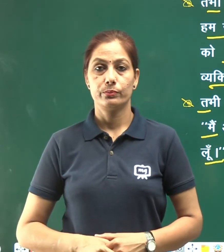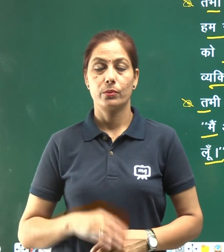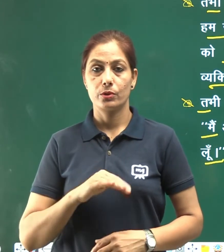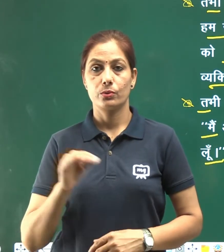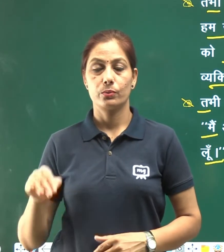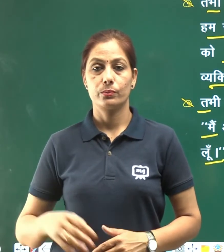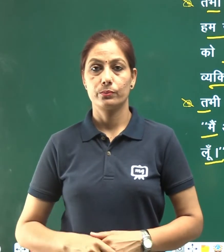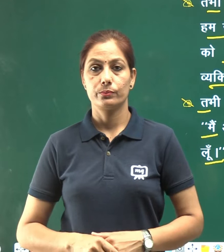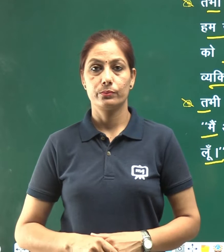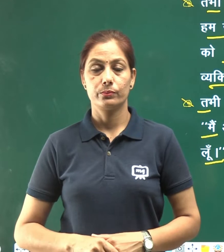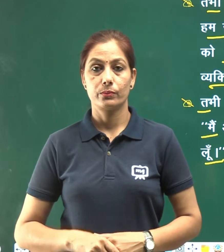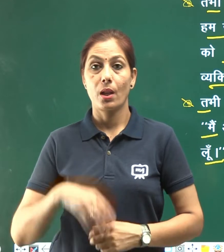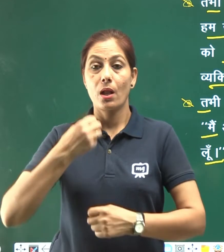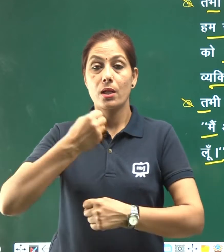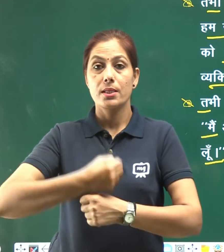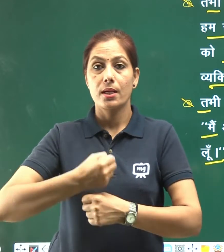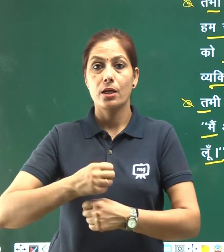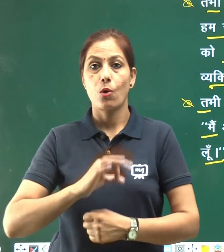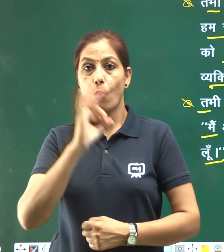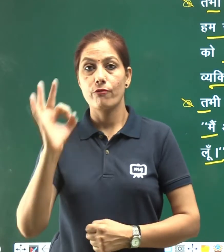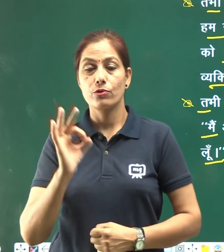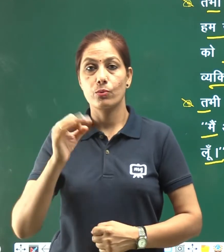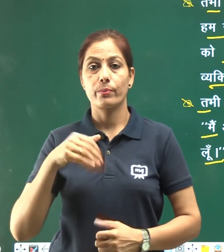बच्चों, सरकारी कार्यालयों में